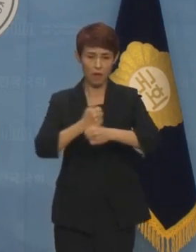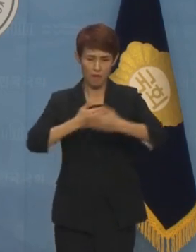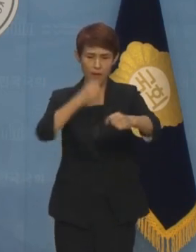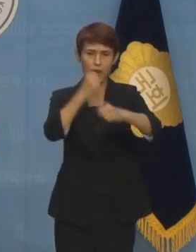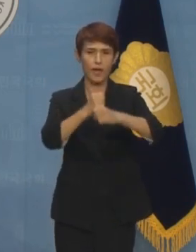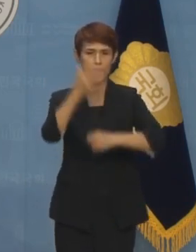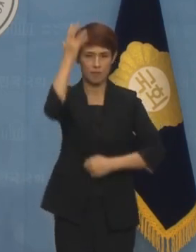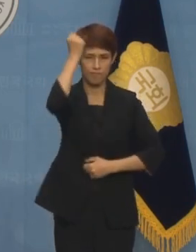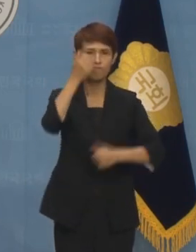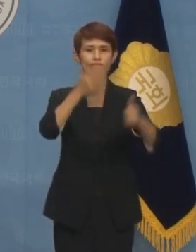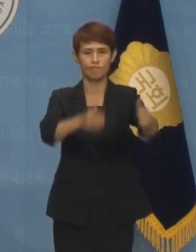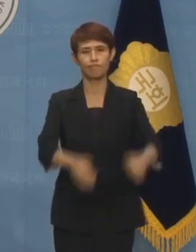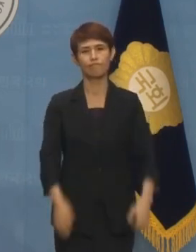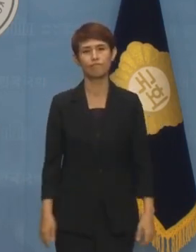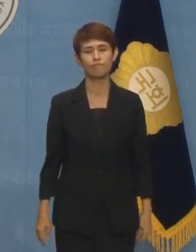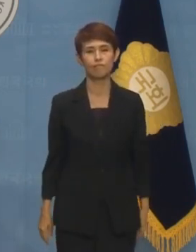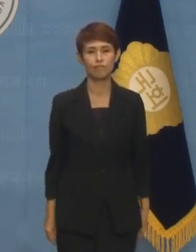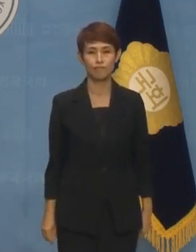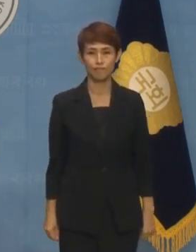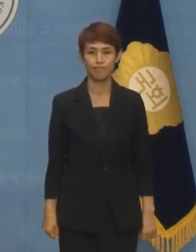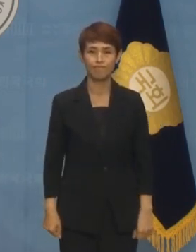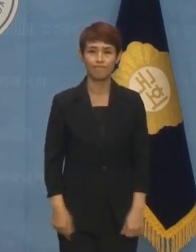명심하십시오 이상입니다